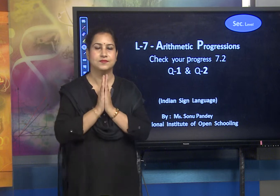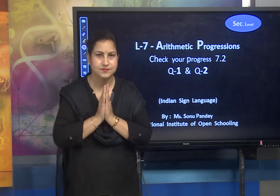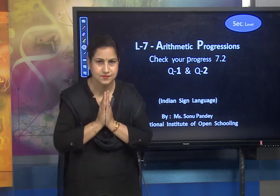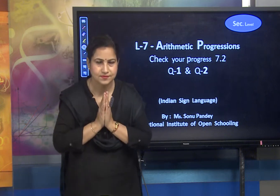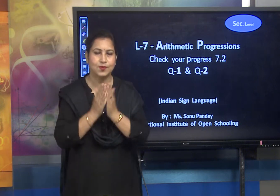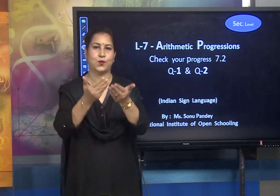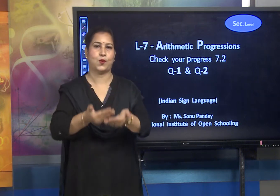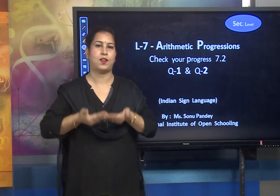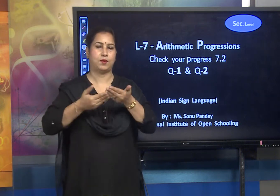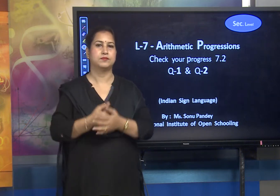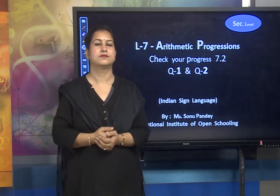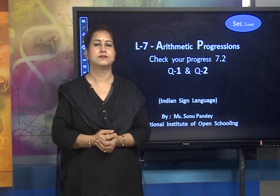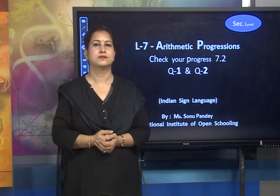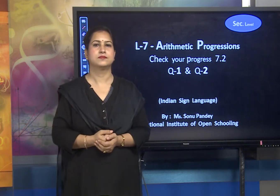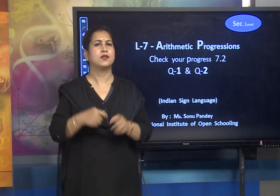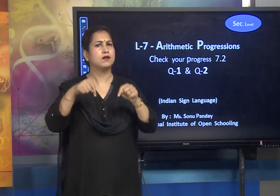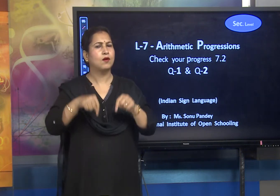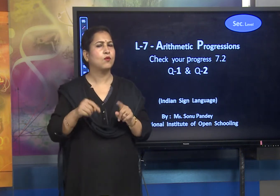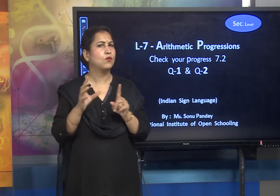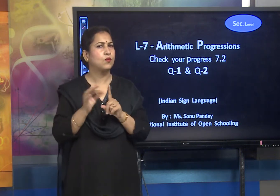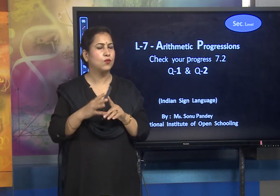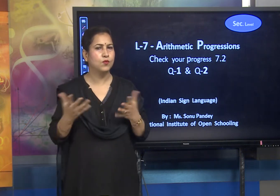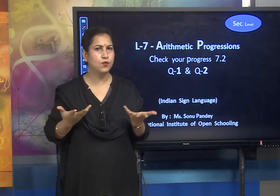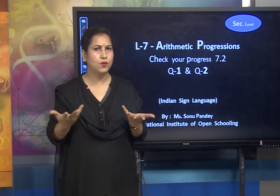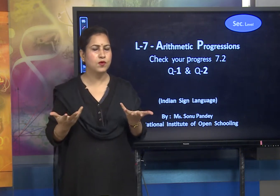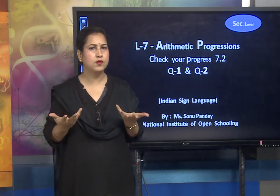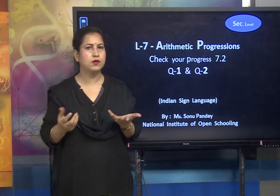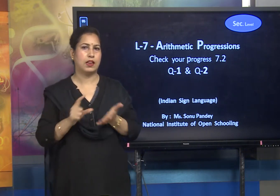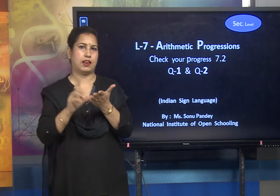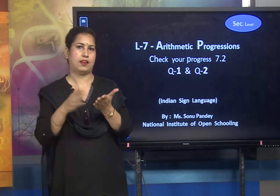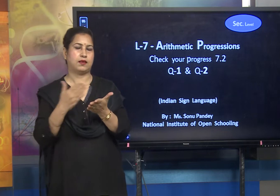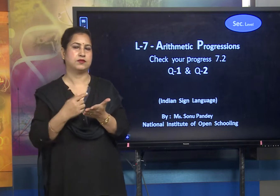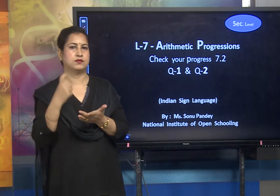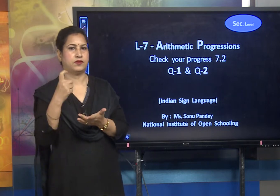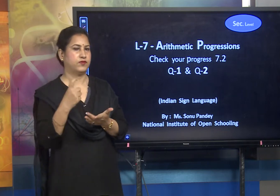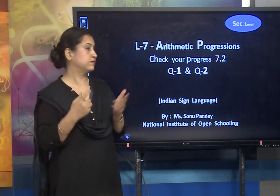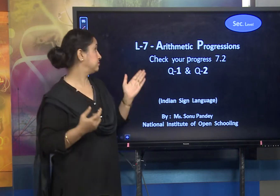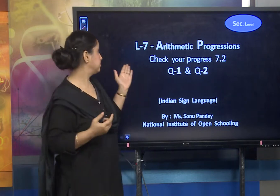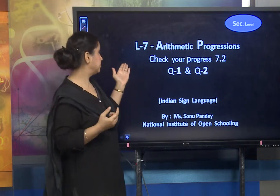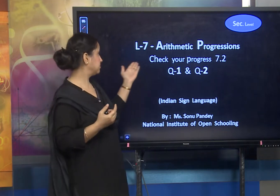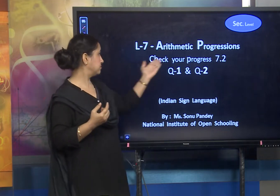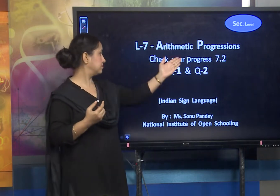नमस्कार, आप सभी का स्वागत है। आज हम करने वाले हैं पार्ट 7।